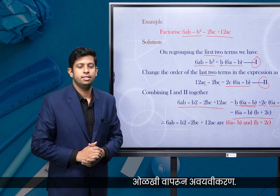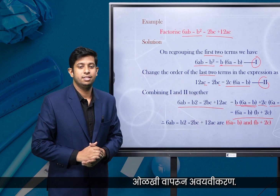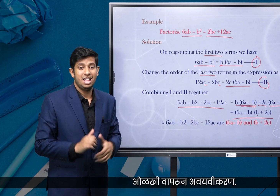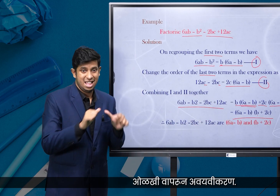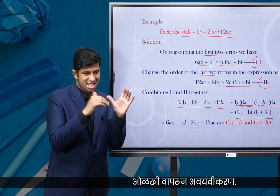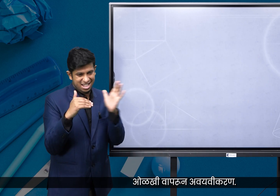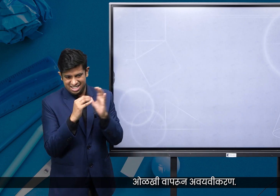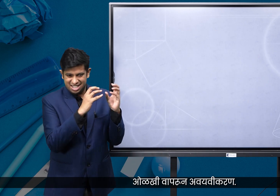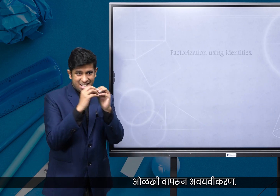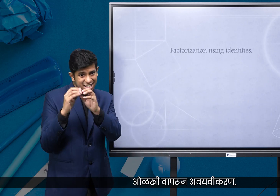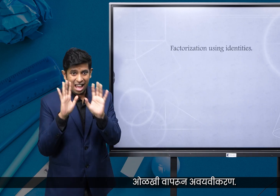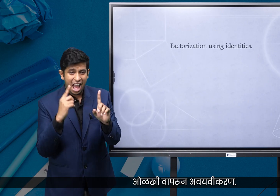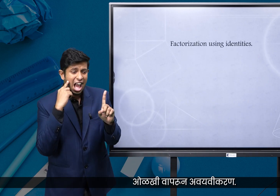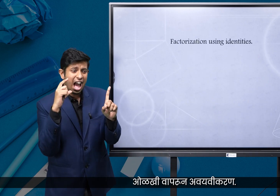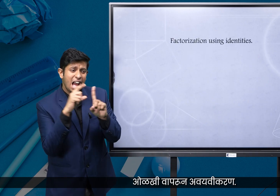ओळखी वापरून अवयवीकरण.